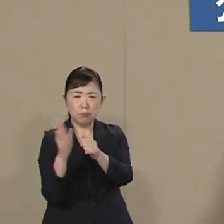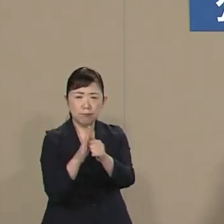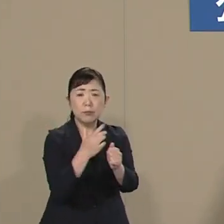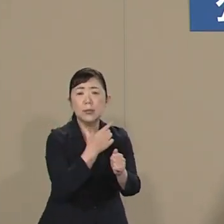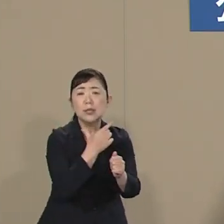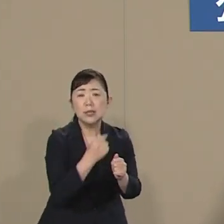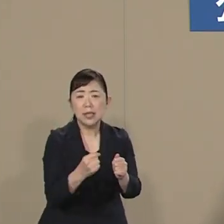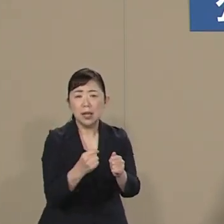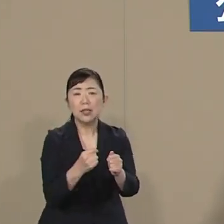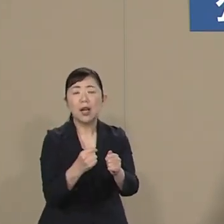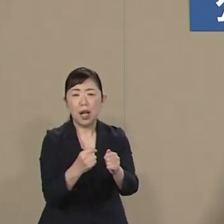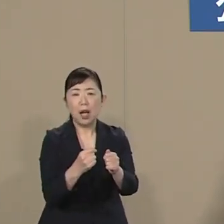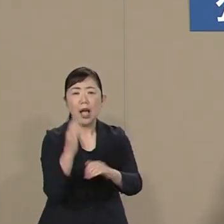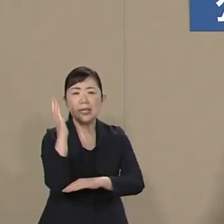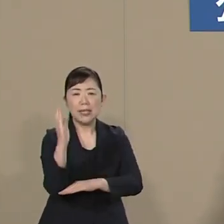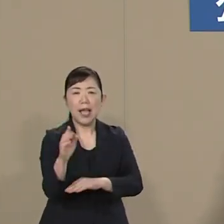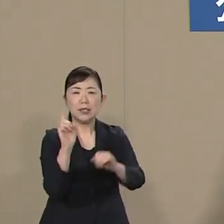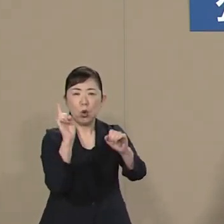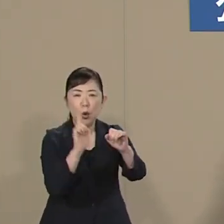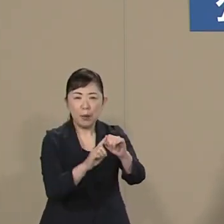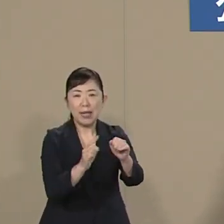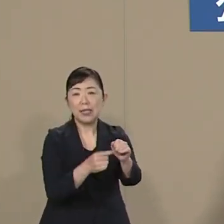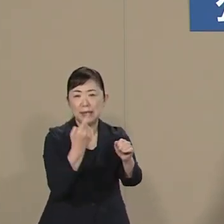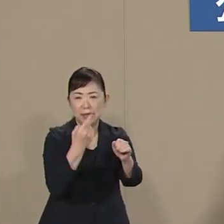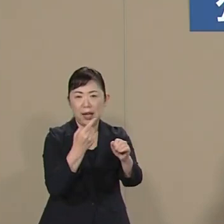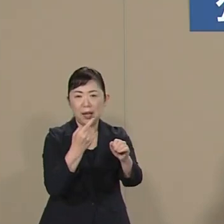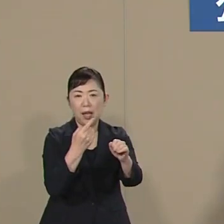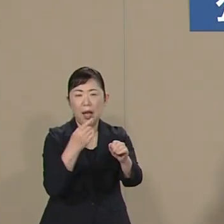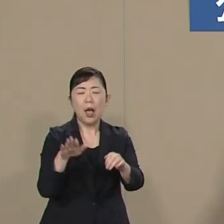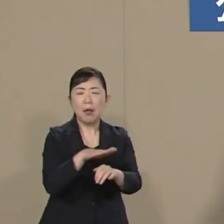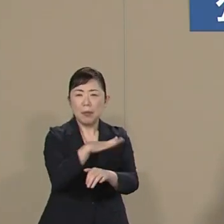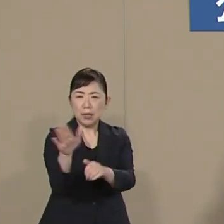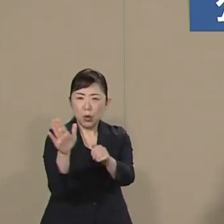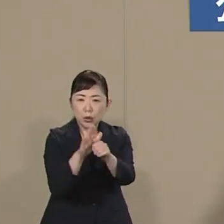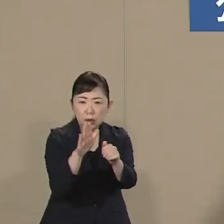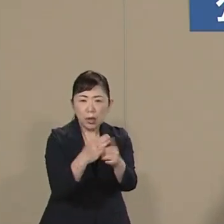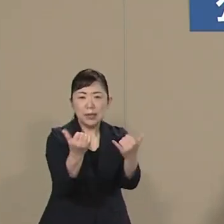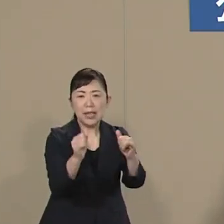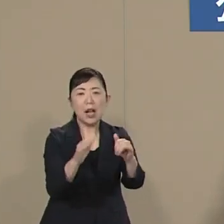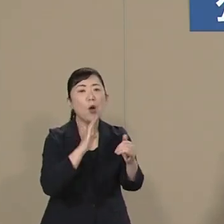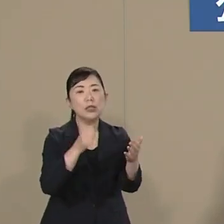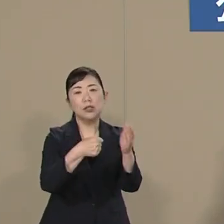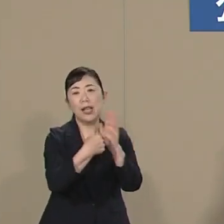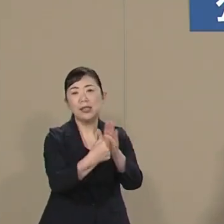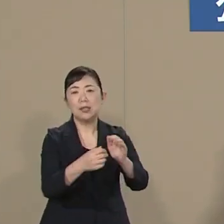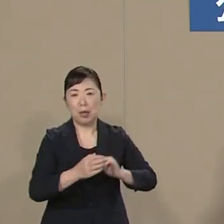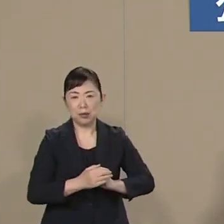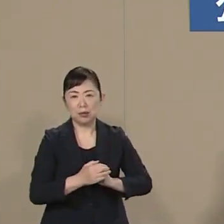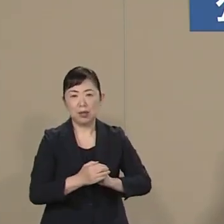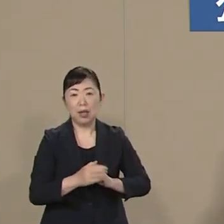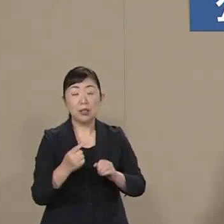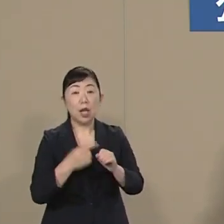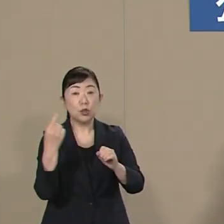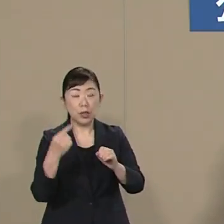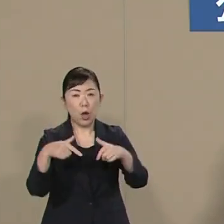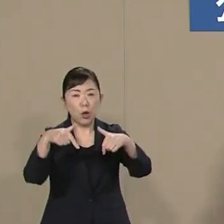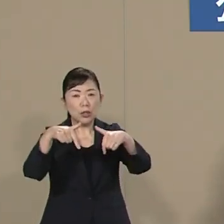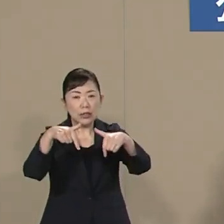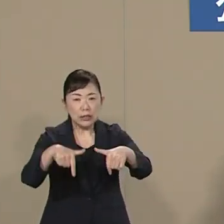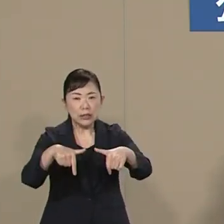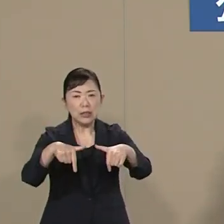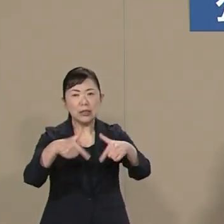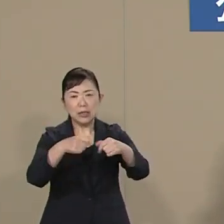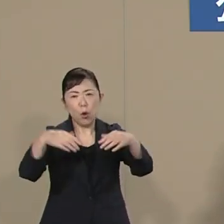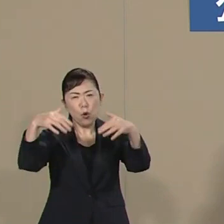光をと誓ったのがたちの原点です誰も起きさんにしない社会を断固実現しますまた昨年の石リオン